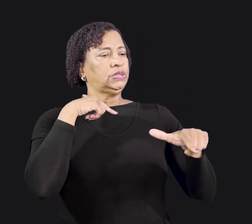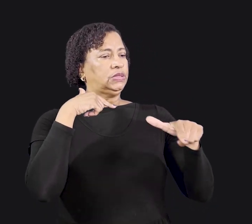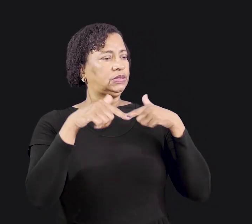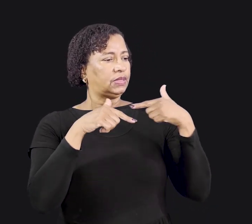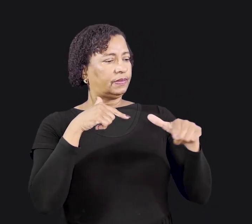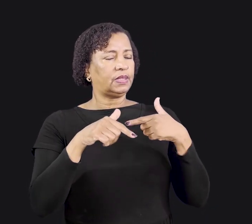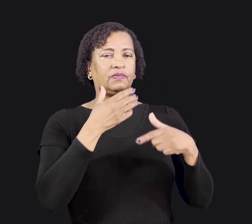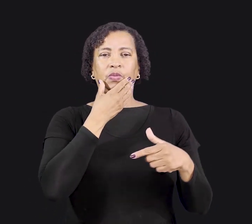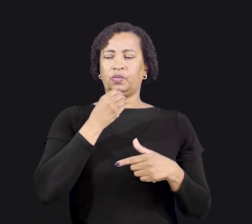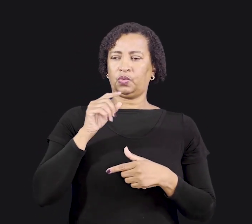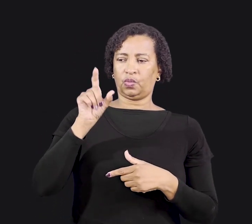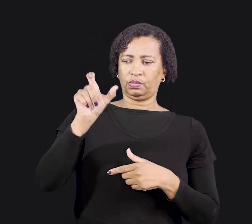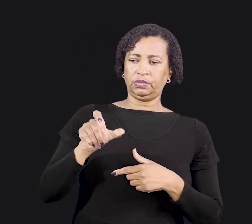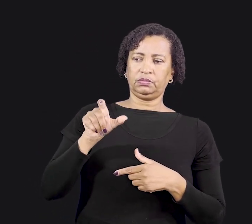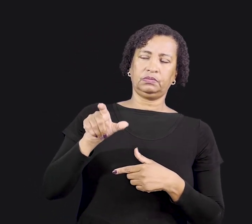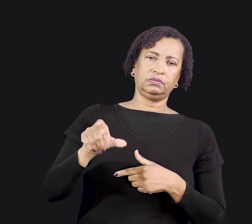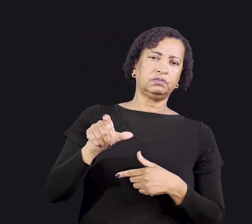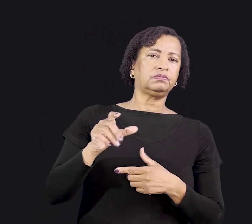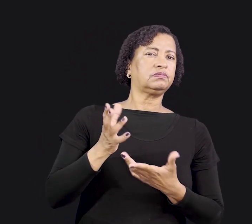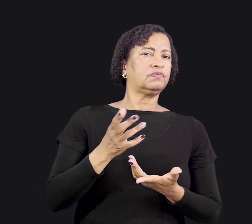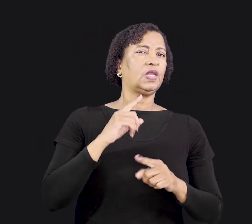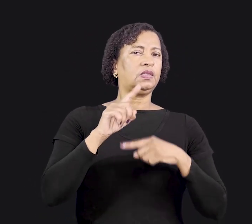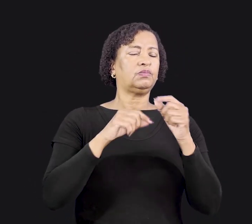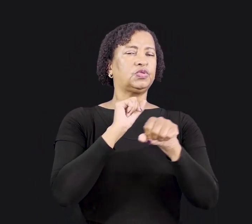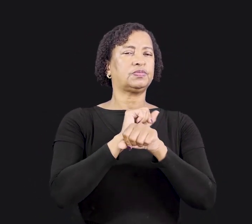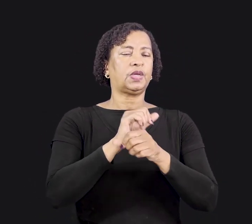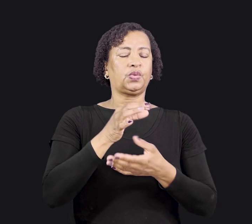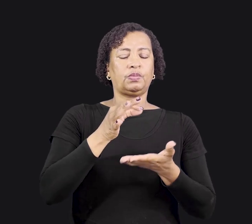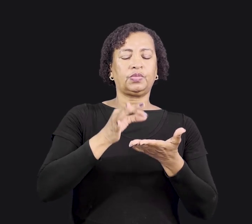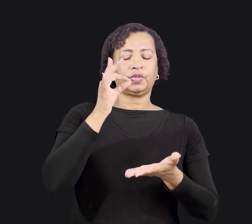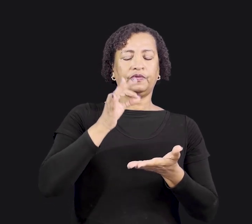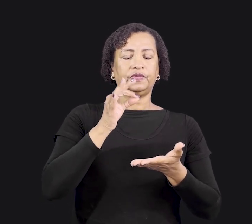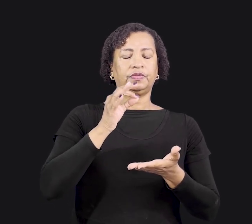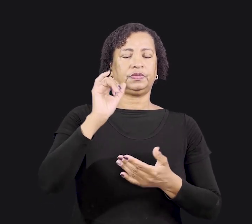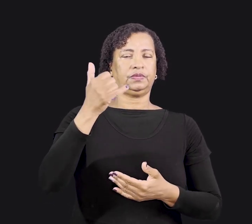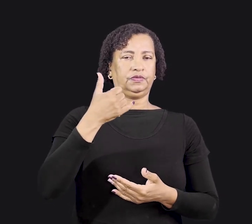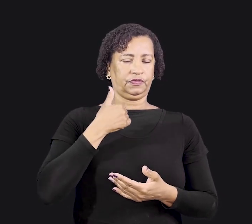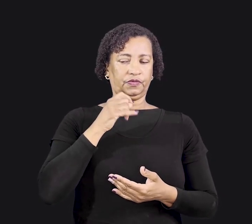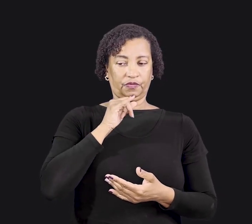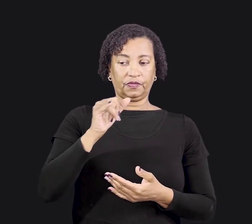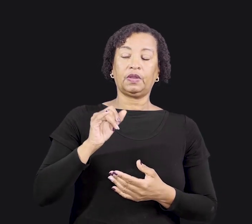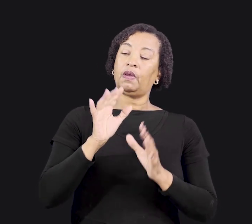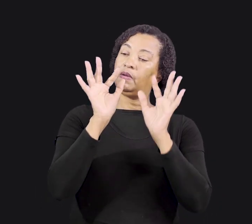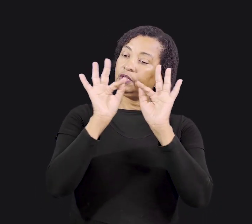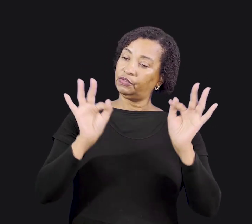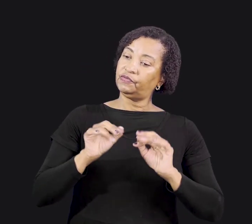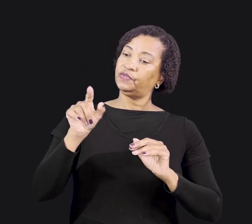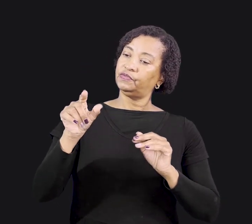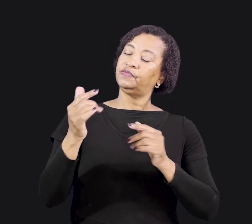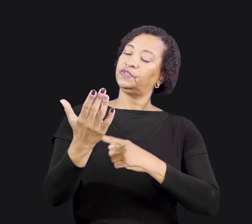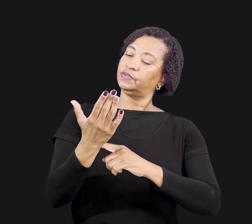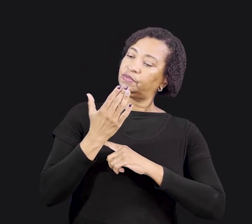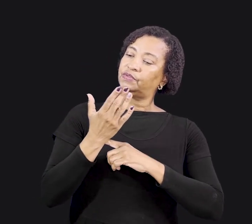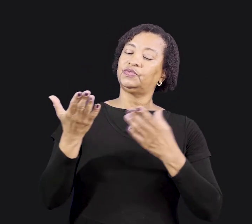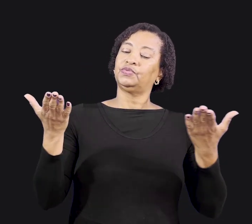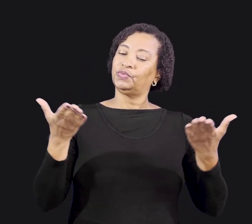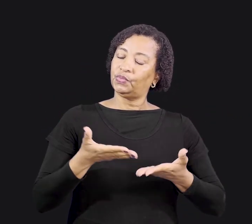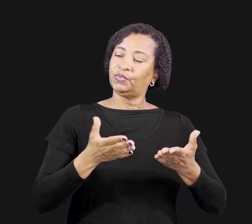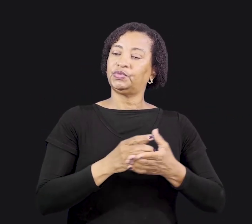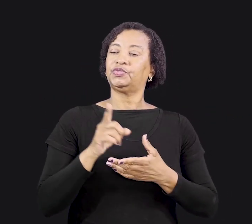para aquele homem. Durante a parada para o cafezinho, eu lhe disse: "Estou muito feliz que você esteja nos ajudando hoje. Você